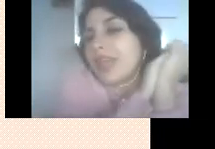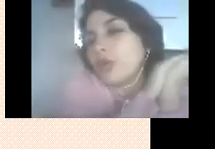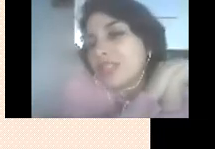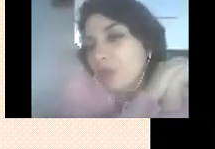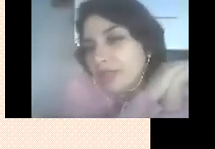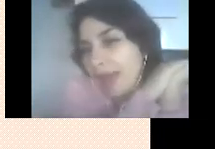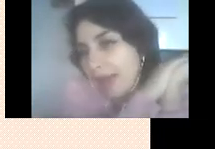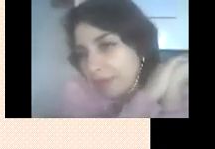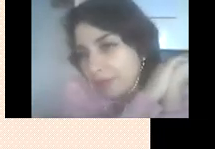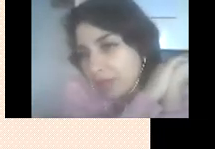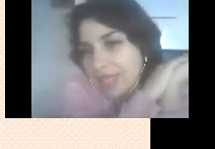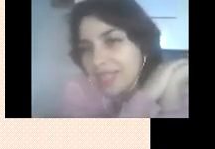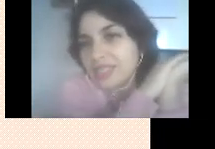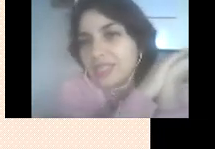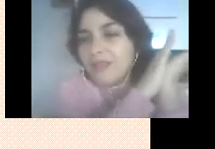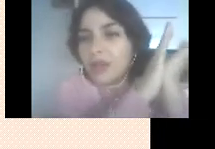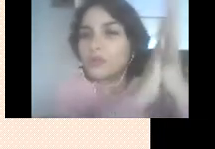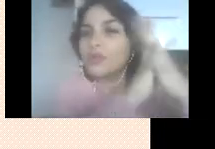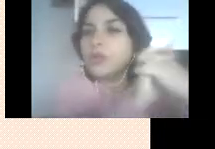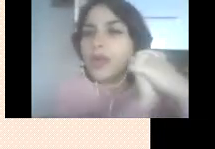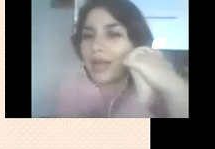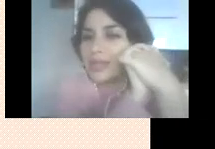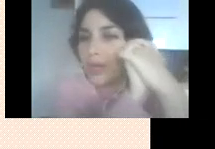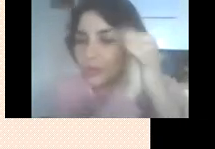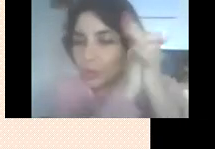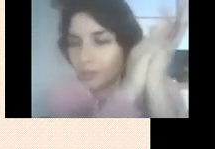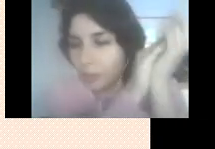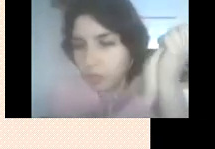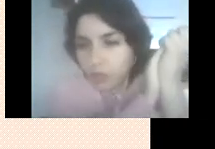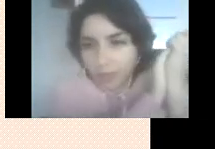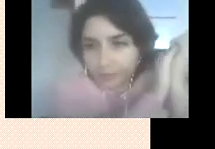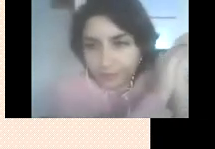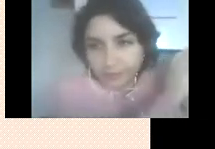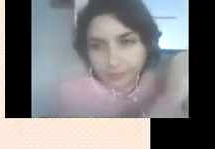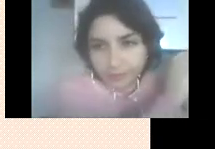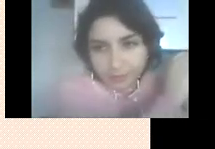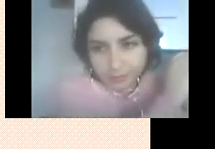Que conocimos a Gareth, que necesitaba construir una casa para su perrito Mamushka.